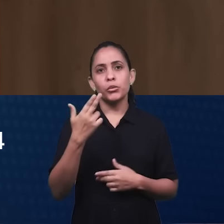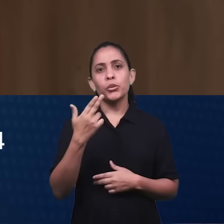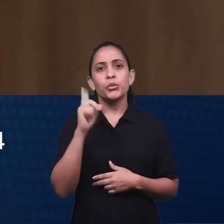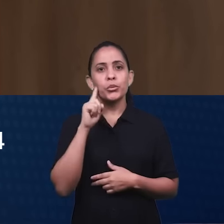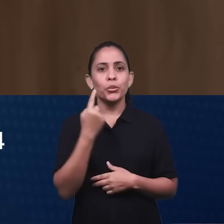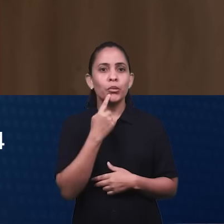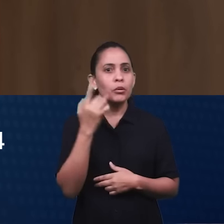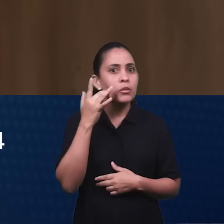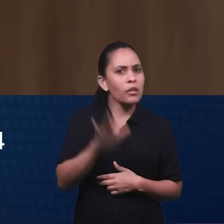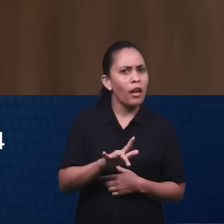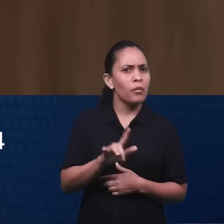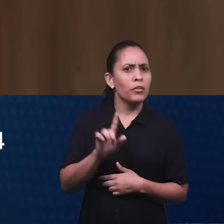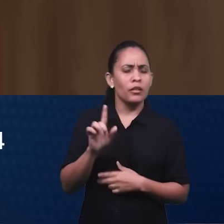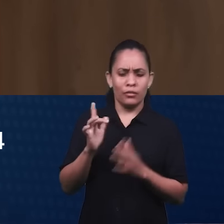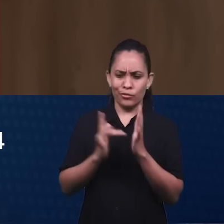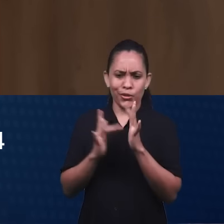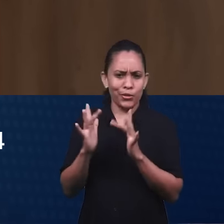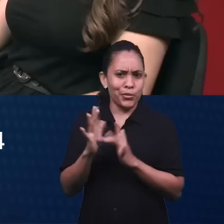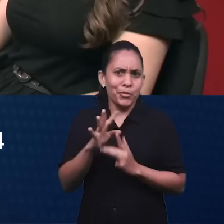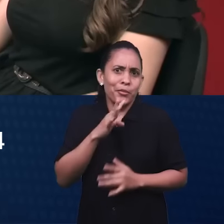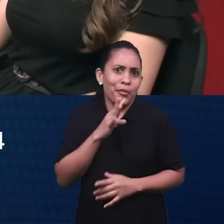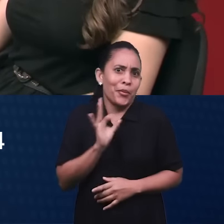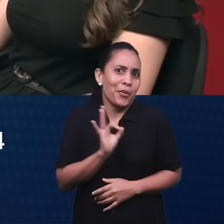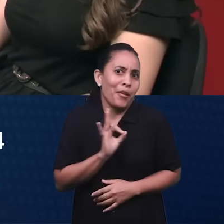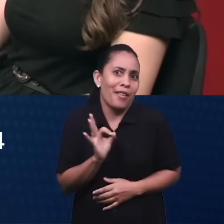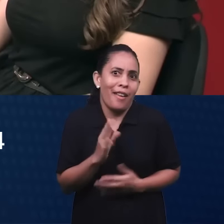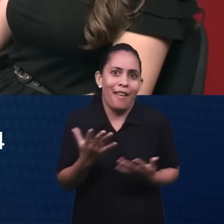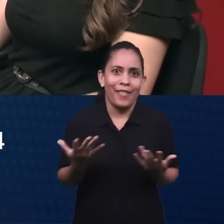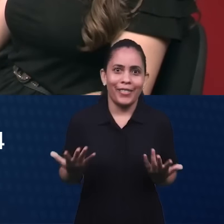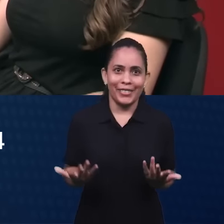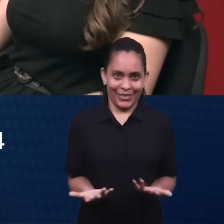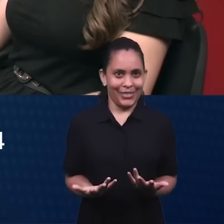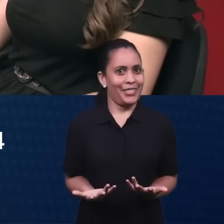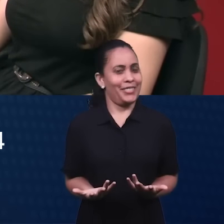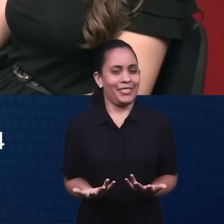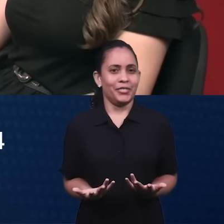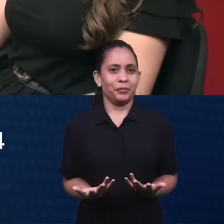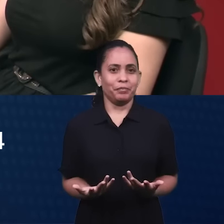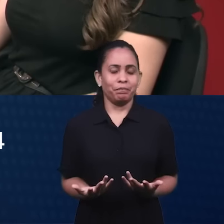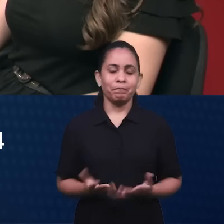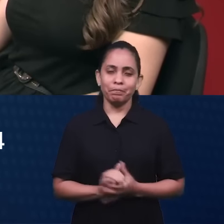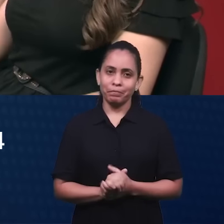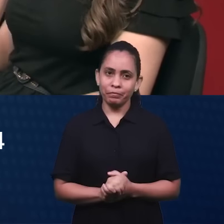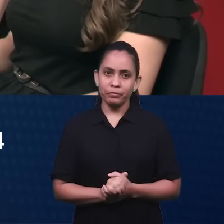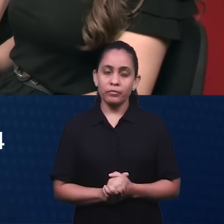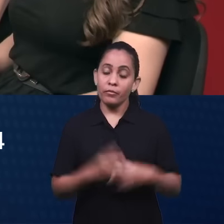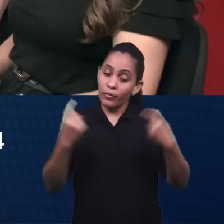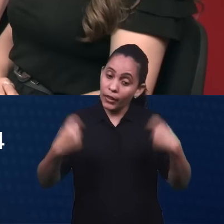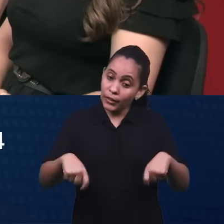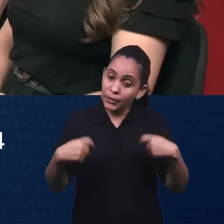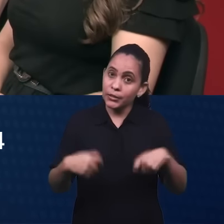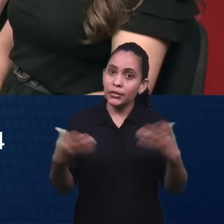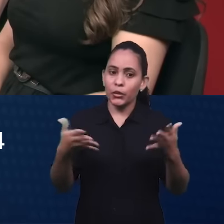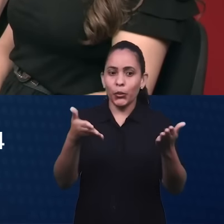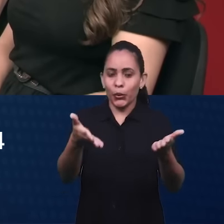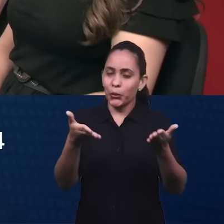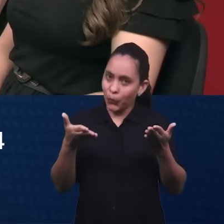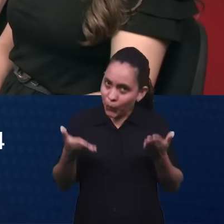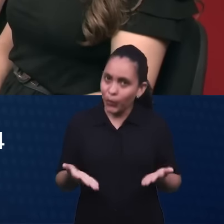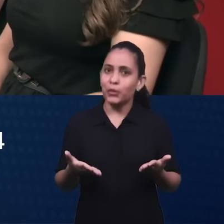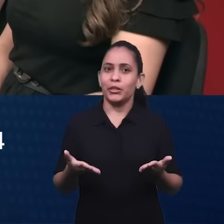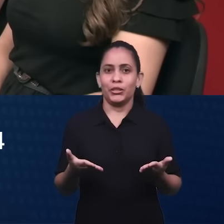sabem nem o que é o Senhor Jesus. Como quererão, se não há quem pregue, né? Com a palavra disse. Então, a necessidade do